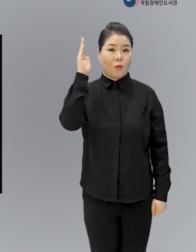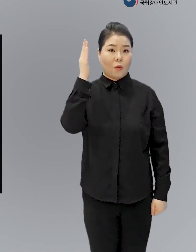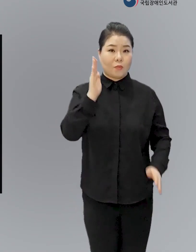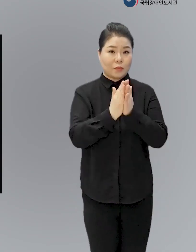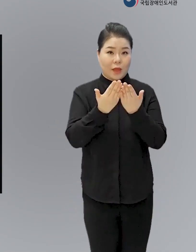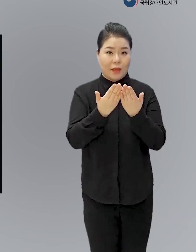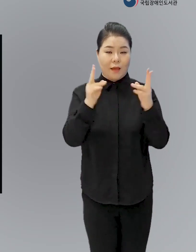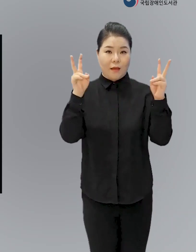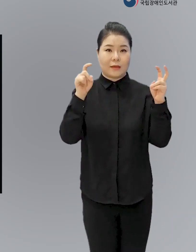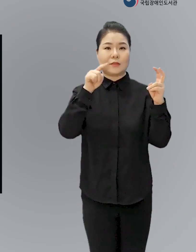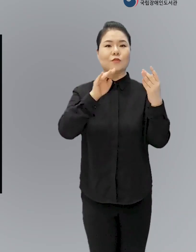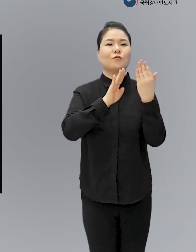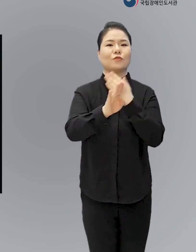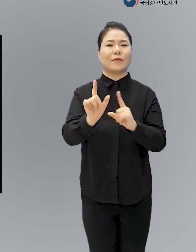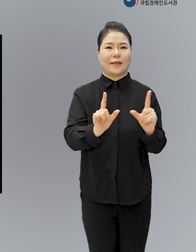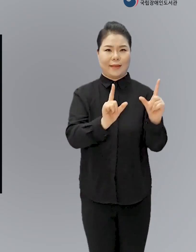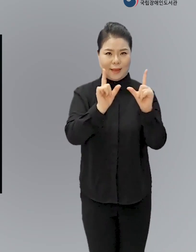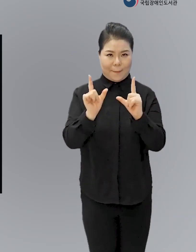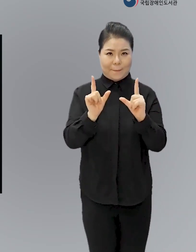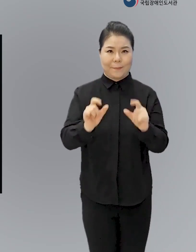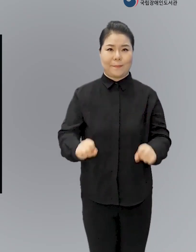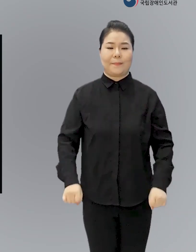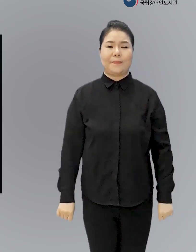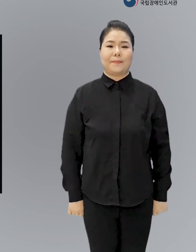최신작 그우의 삶.